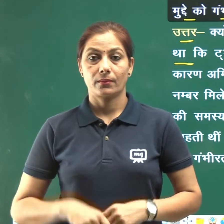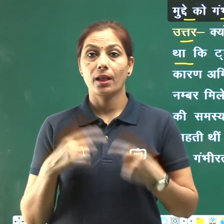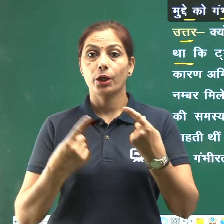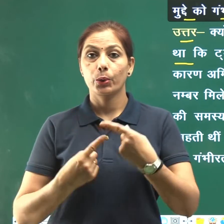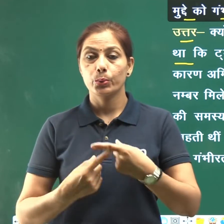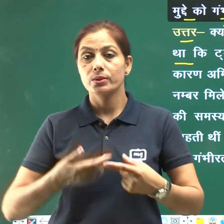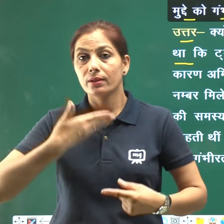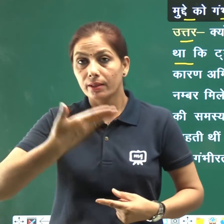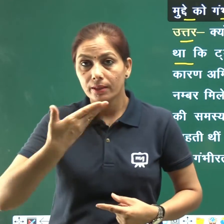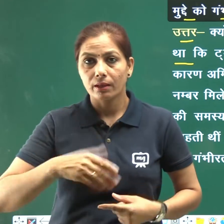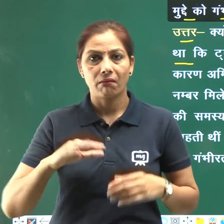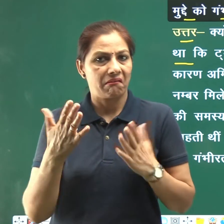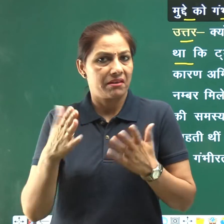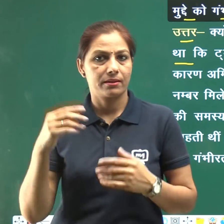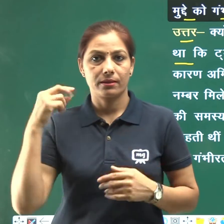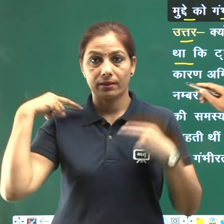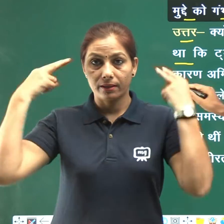ट्यूशन नहीं करने के कारण